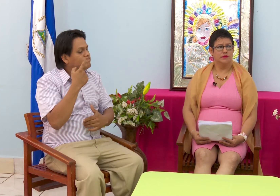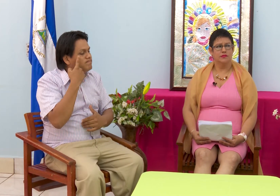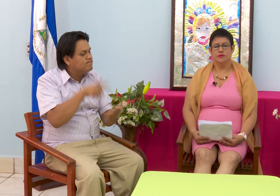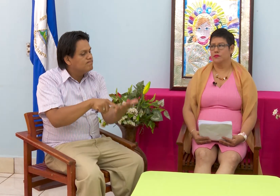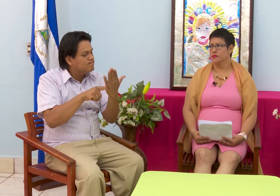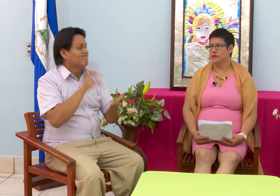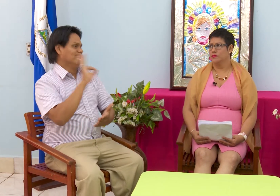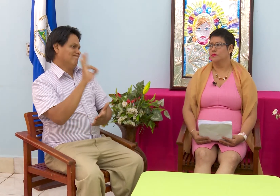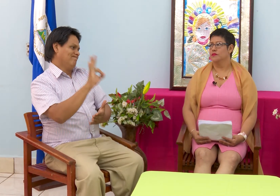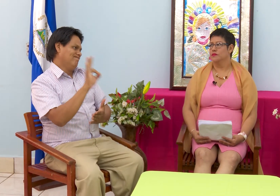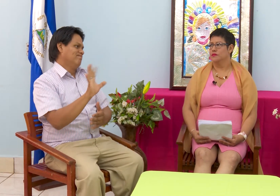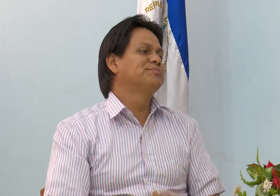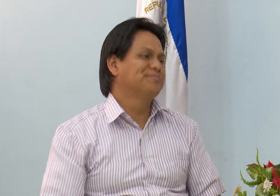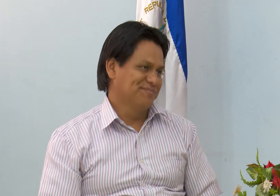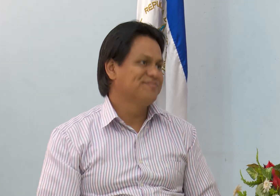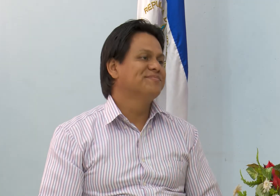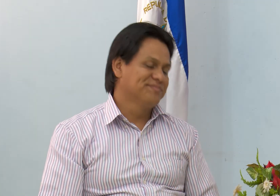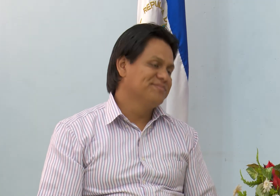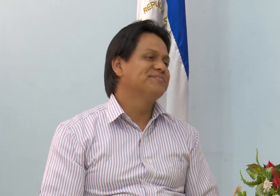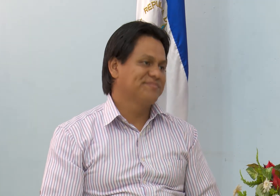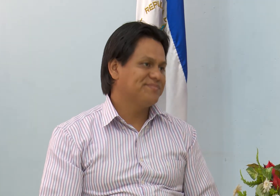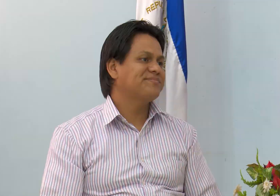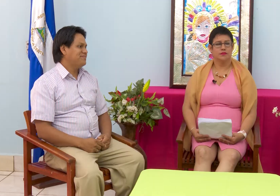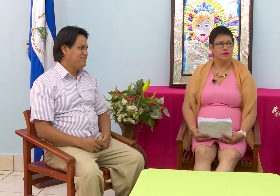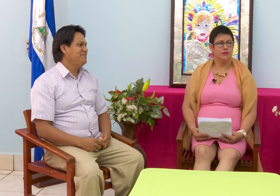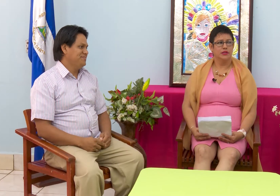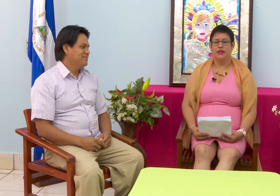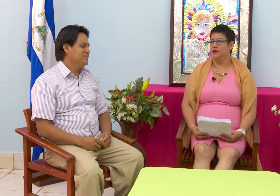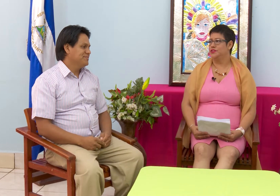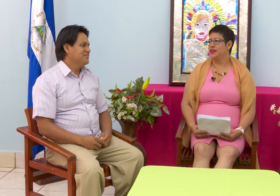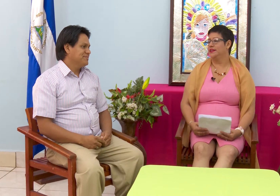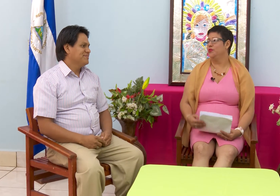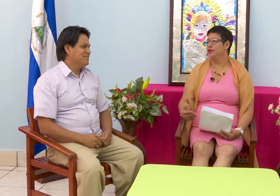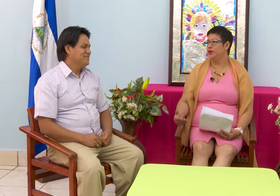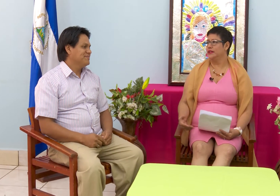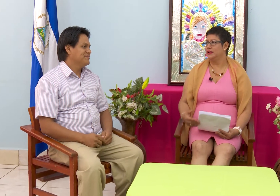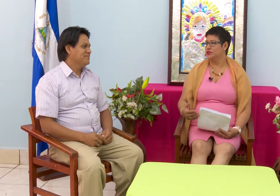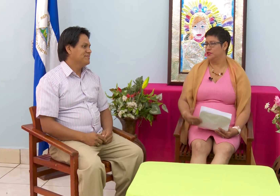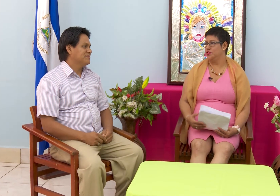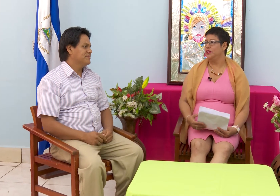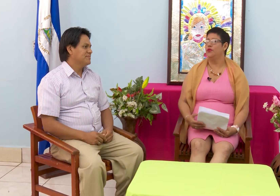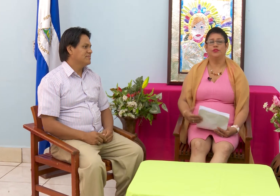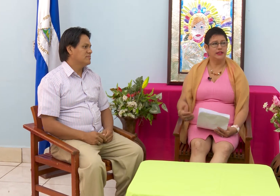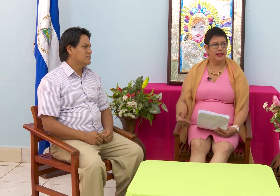que es la alfabetización. Entonces nosotros realizamos este tipo de trabajo. Llegaste como estudiante a la asociación y luego te quedaste